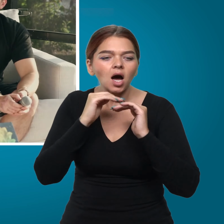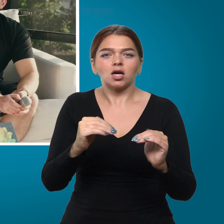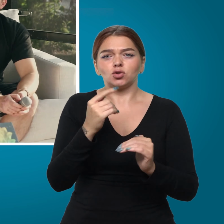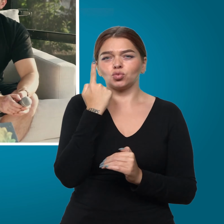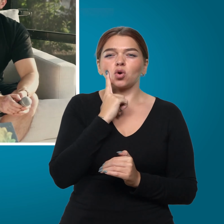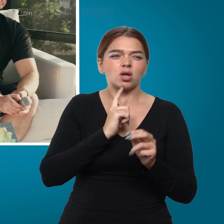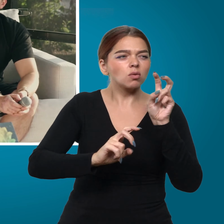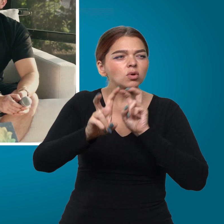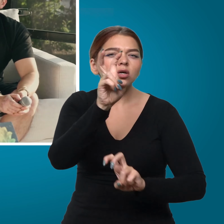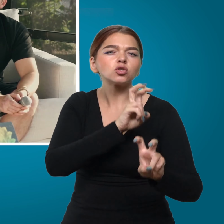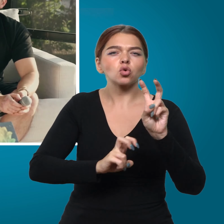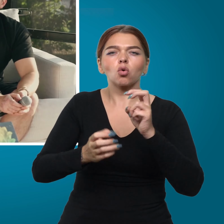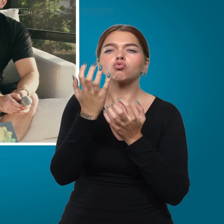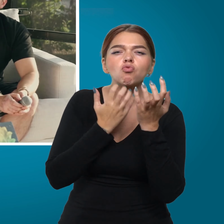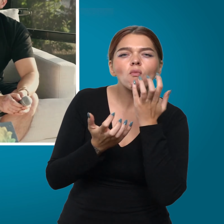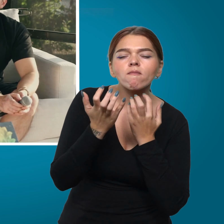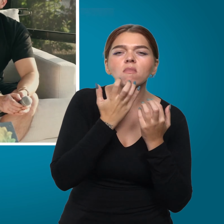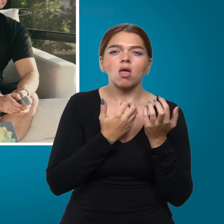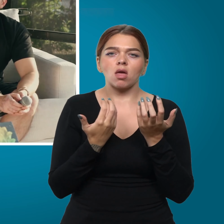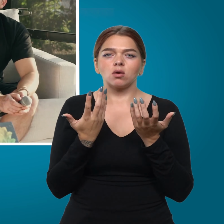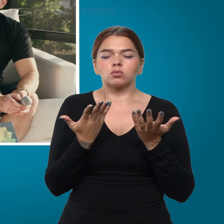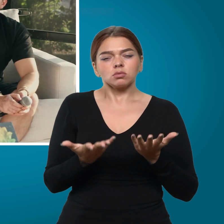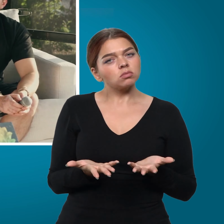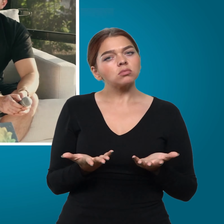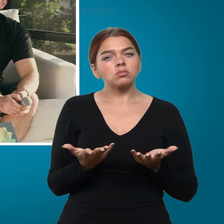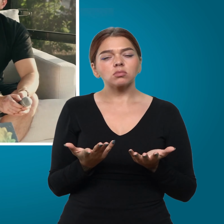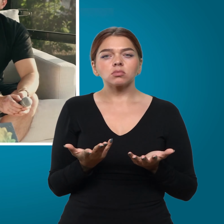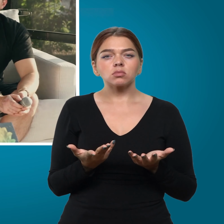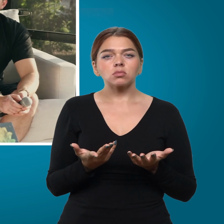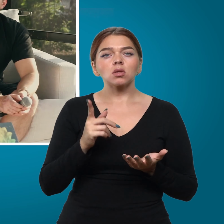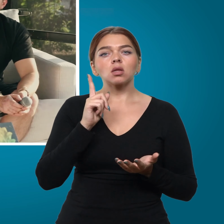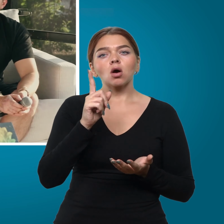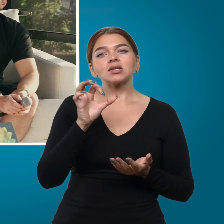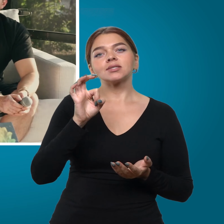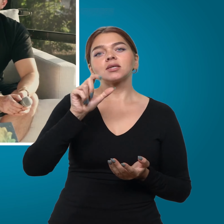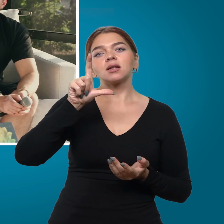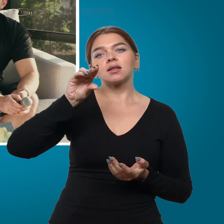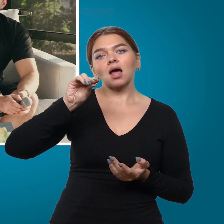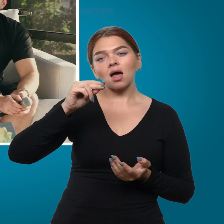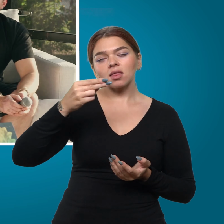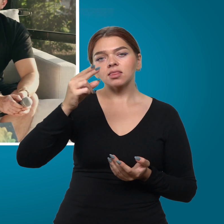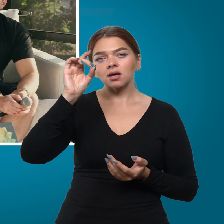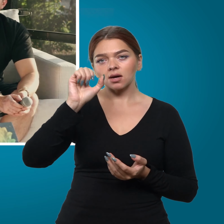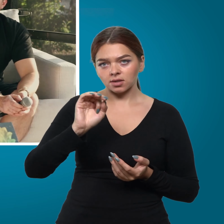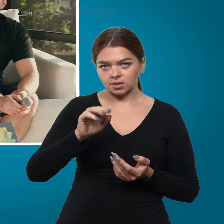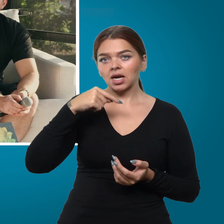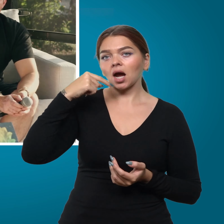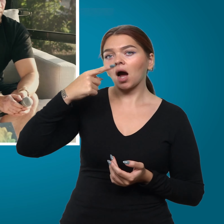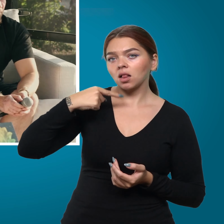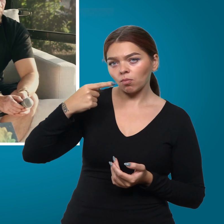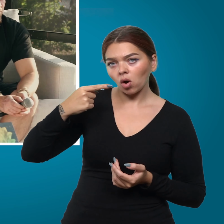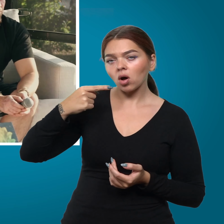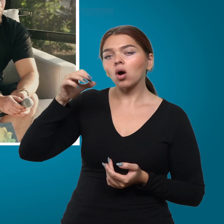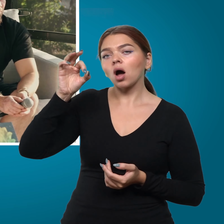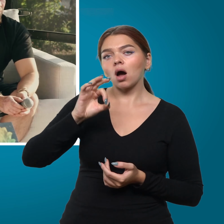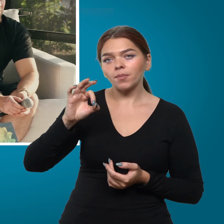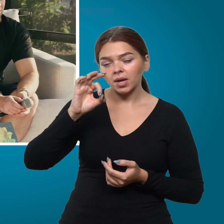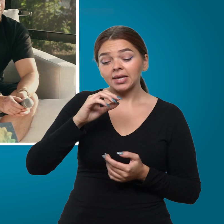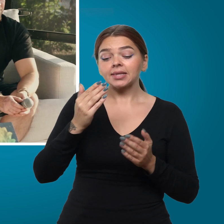daugiau klausimų ir jie daug giliau mato. Aš pati prisiminu savo paauglystę, taip matau, kad man būdavo viskas, viską ir